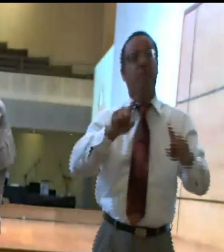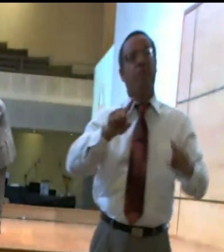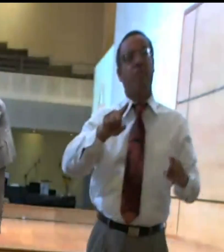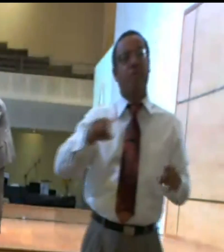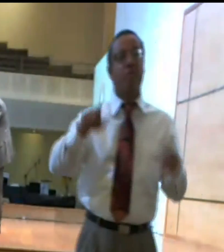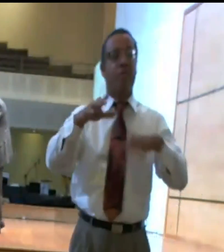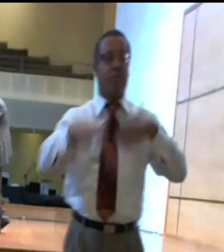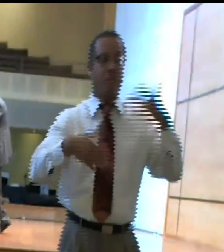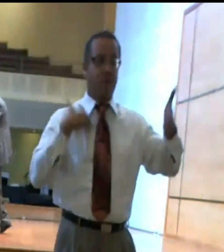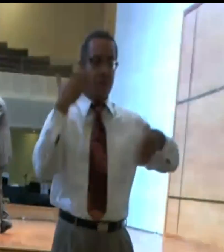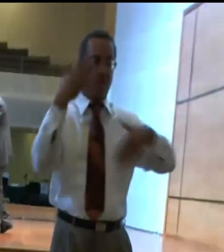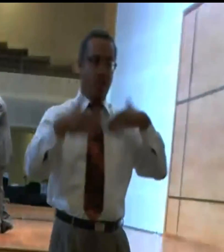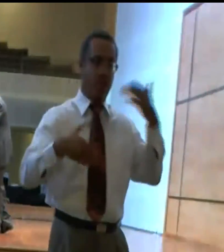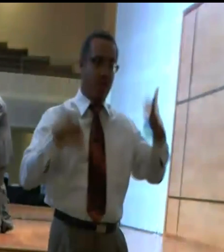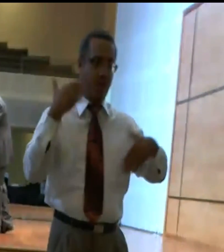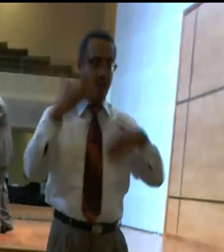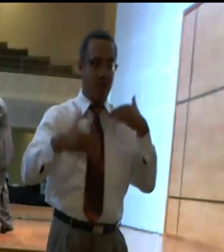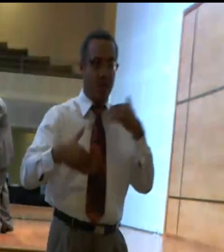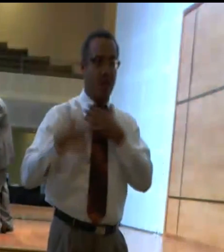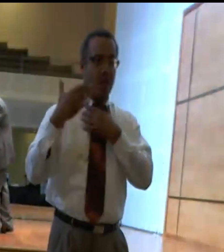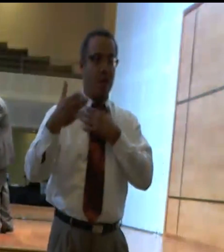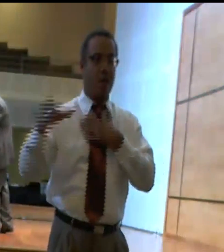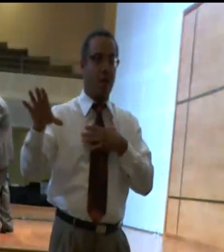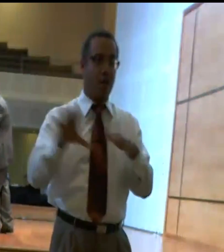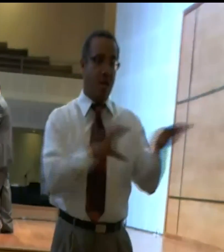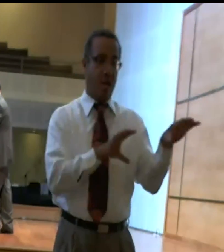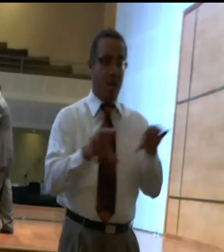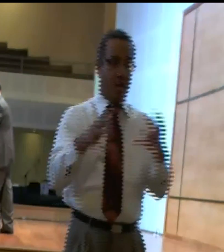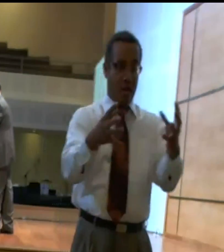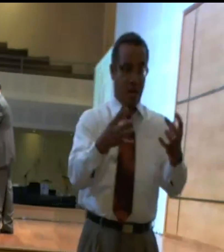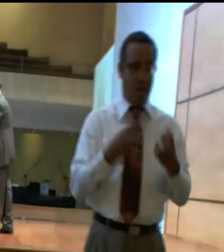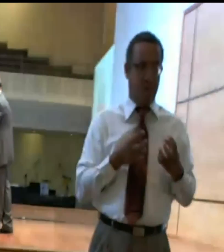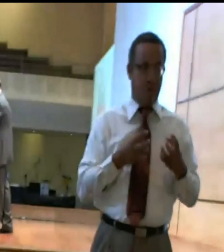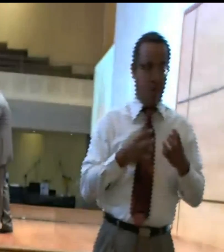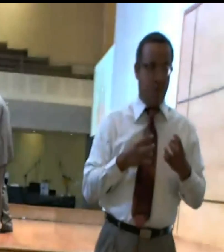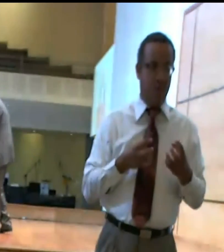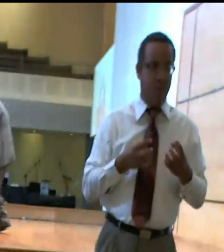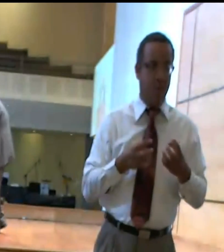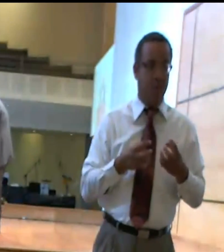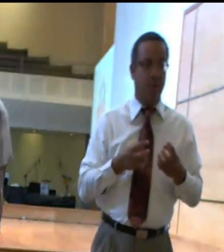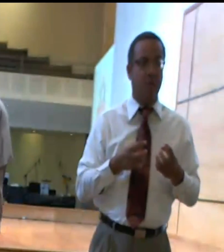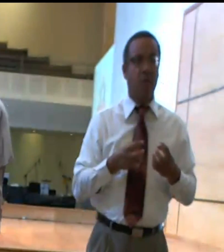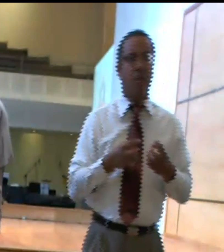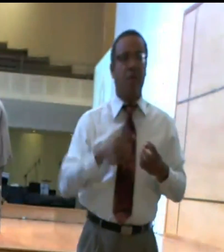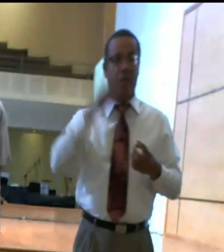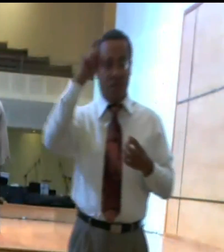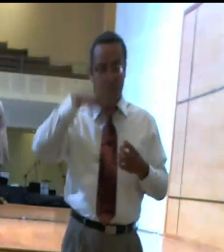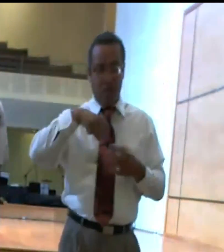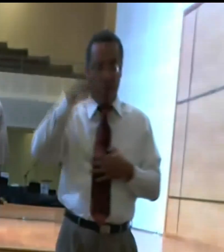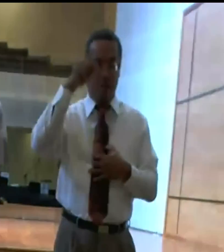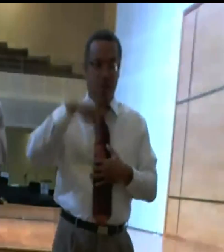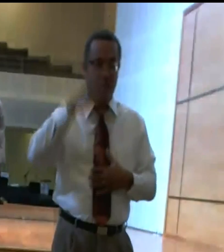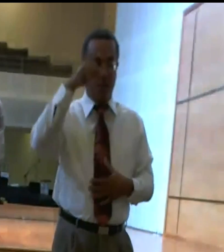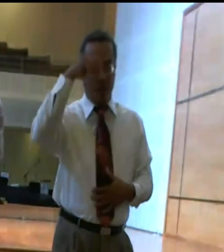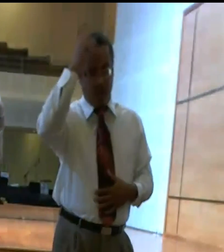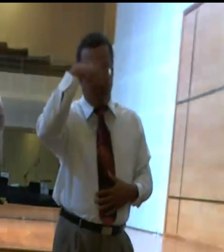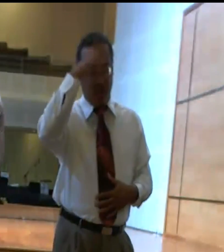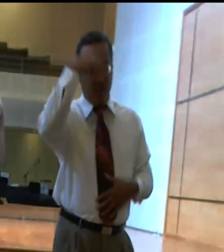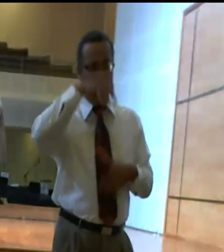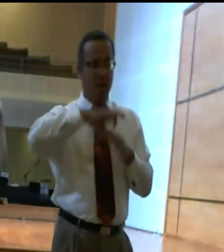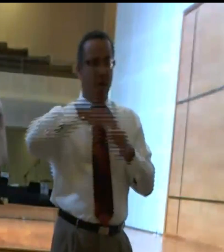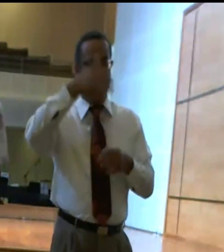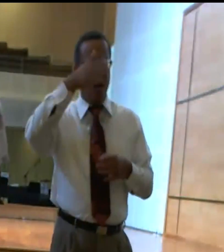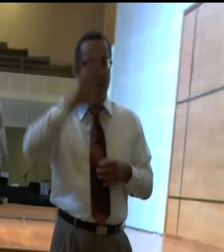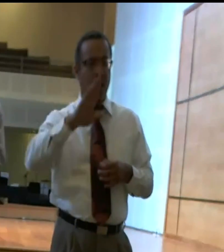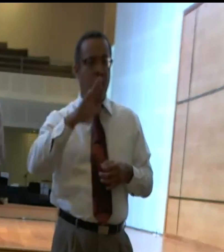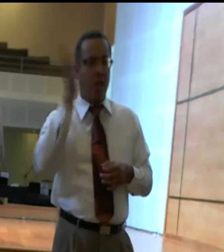ni en cosa mala persistas, porque él hará todo lo que quiere. Ahí es donde necesitamos la sabiduría que viene de Dios